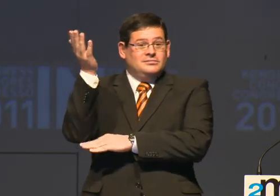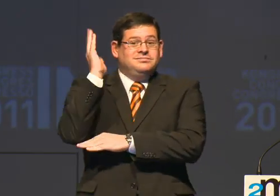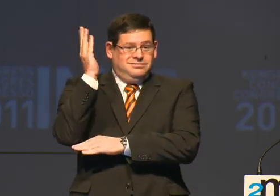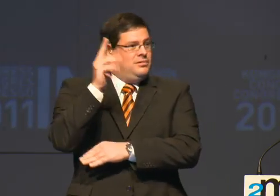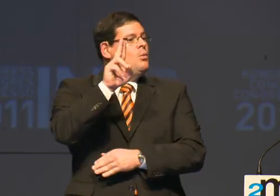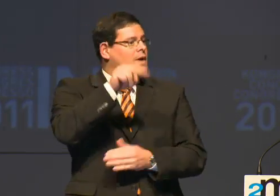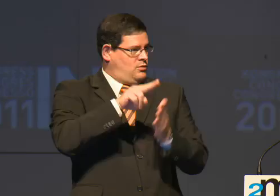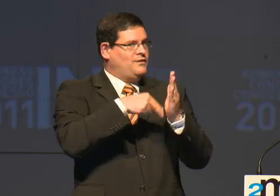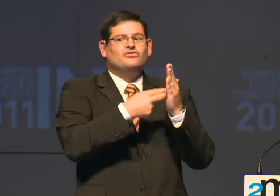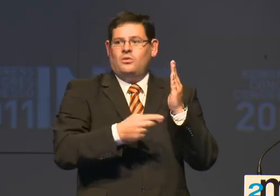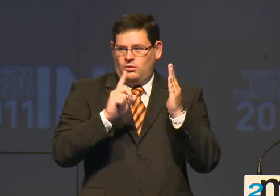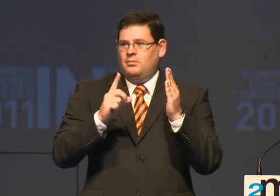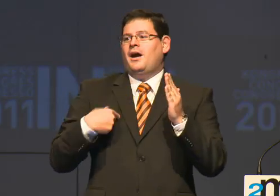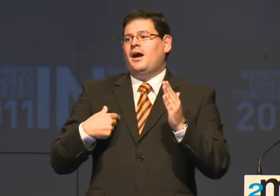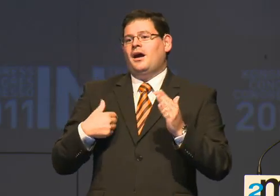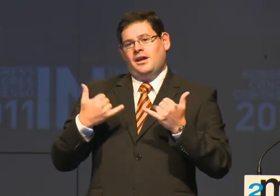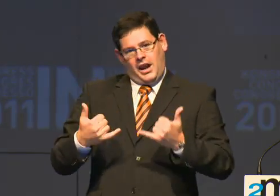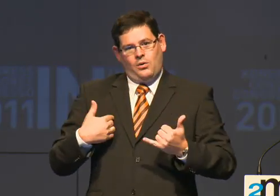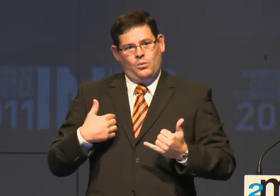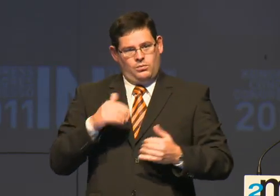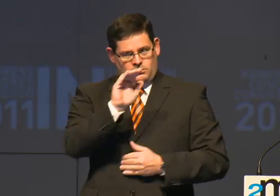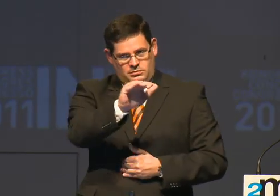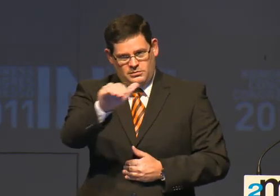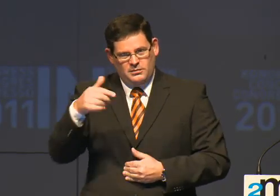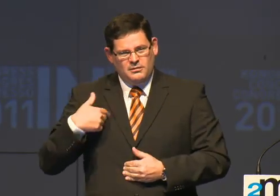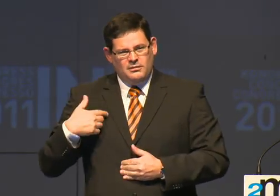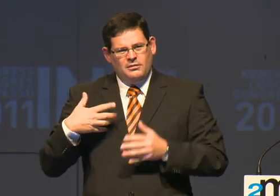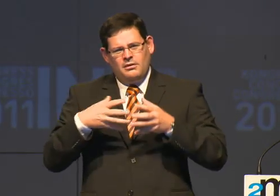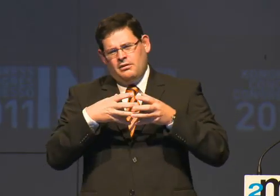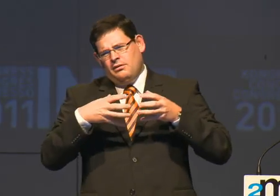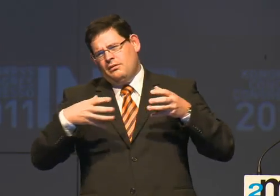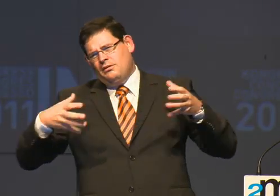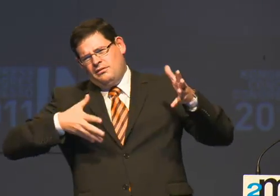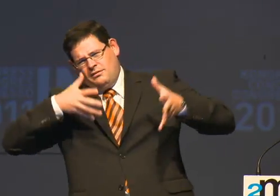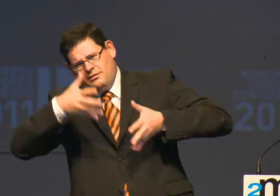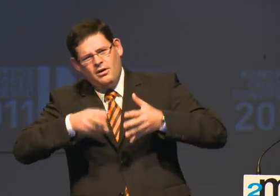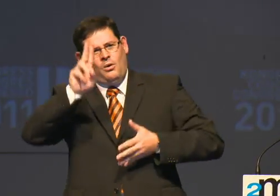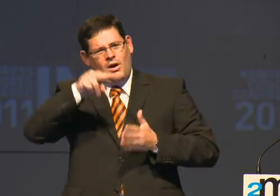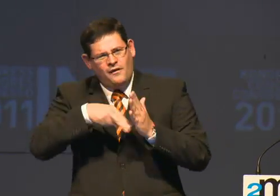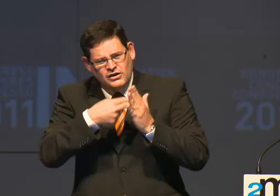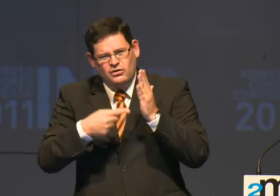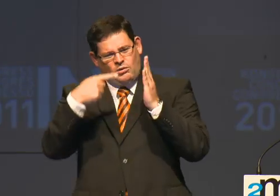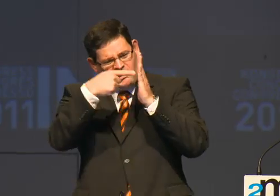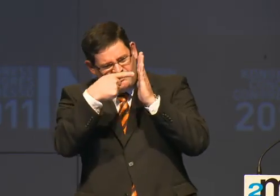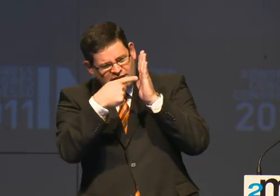J'ai différents rôles aussi, puisque je suis aussi au sein de la Fédération des sourds dans mon pays.